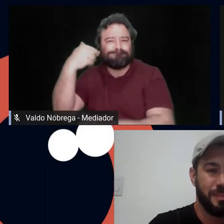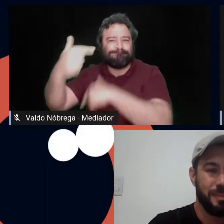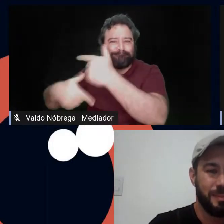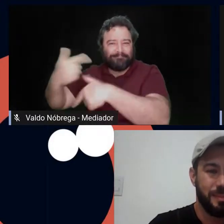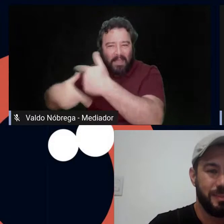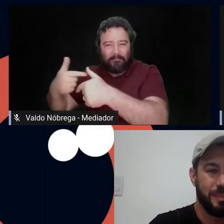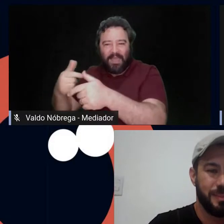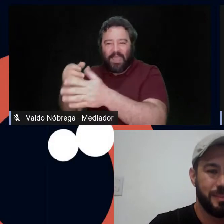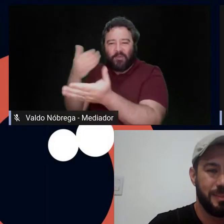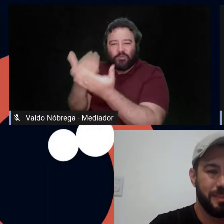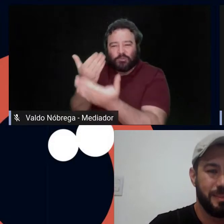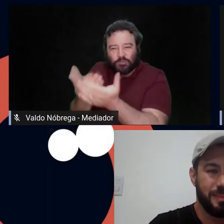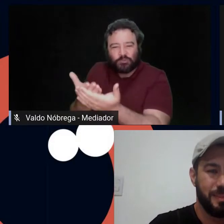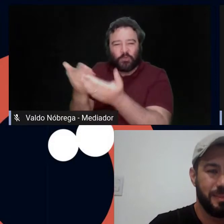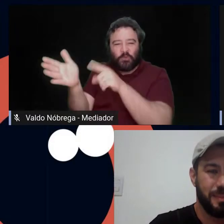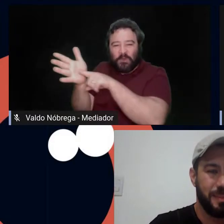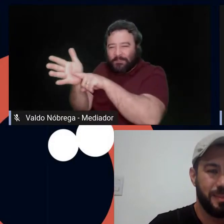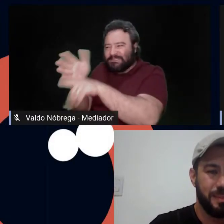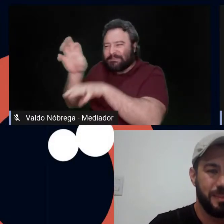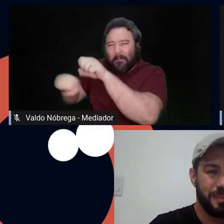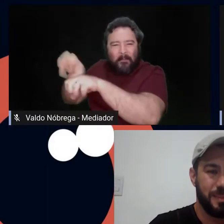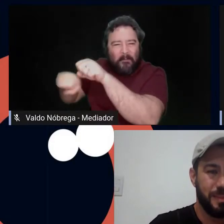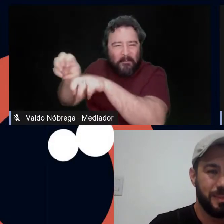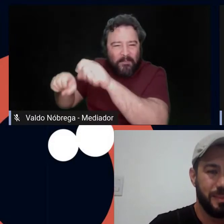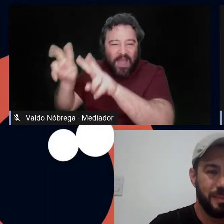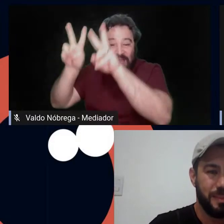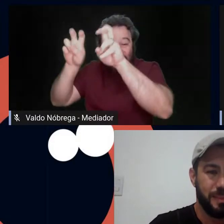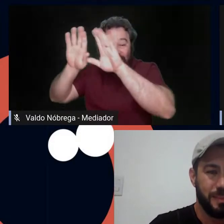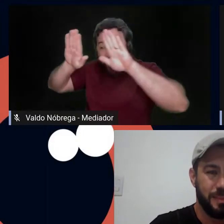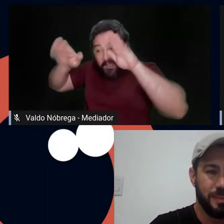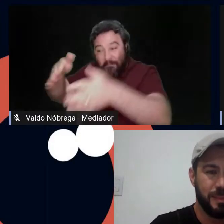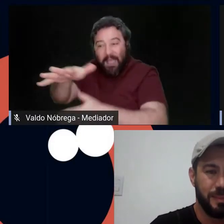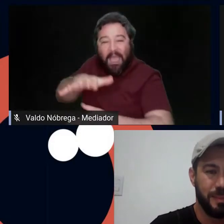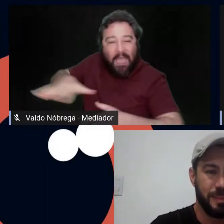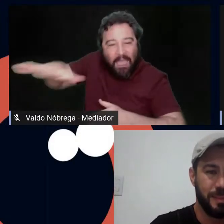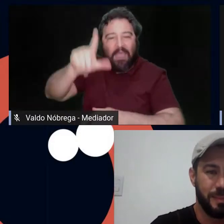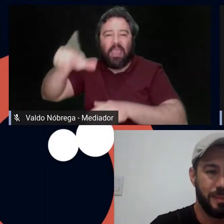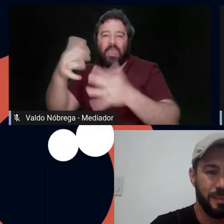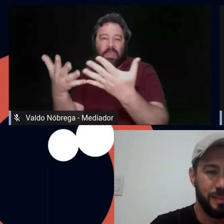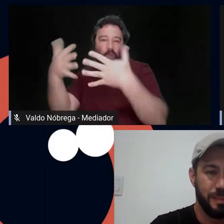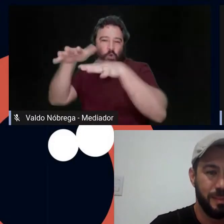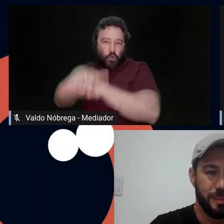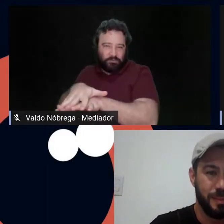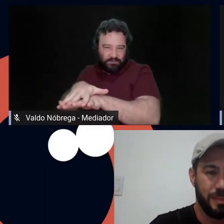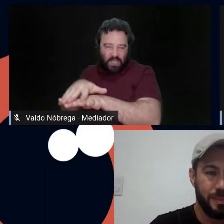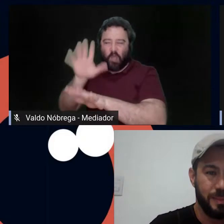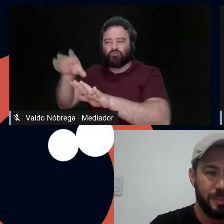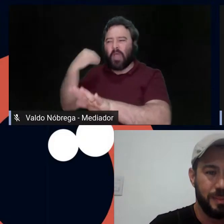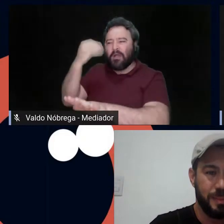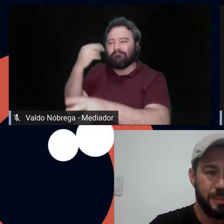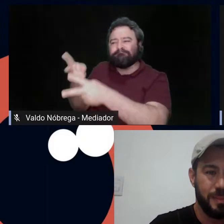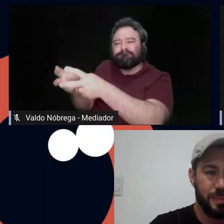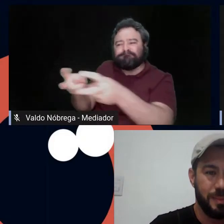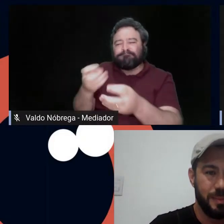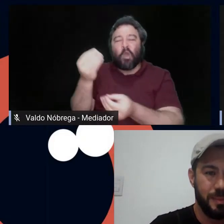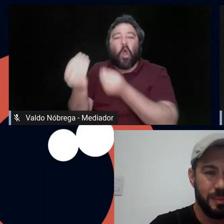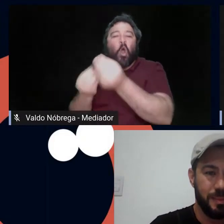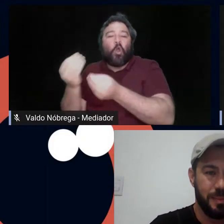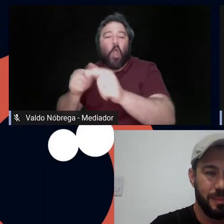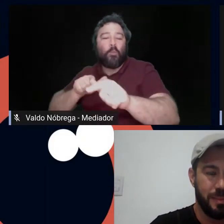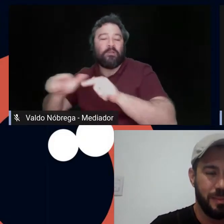dele. E ele tem uma larga experiência na área de estudos e aquisição da temática para